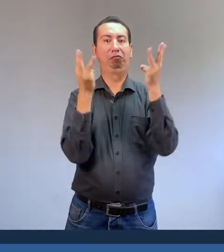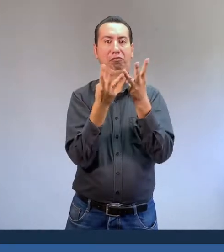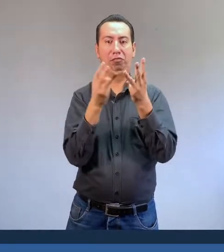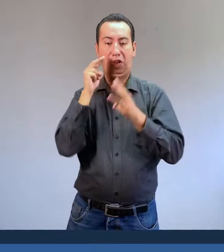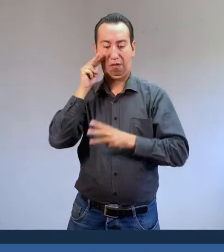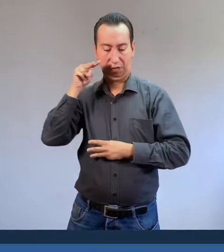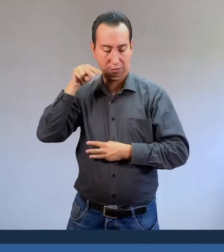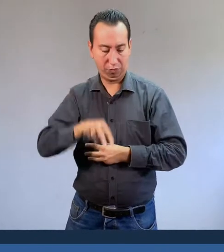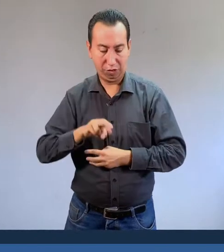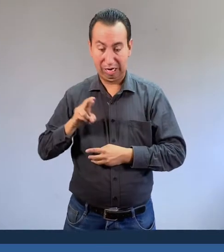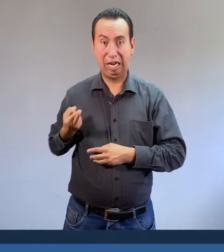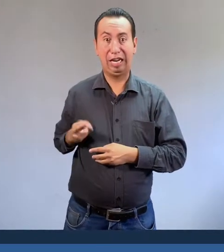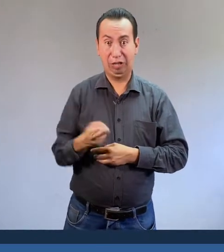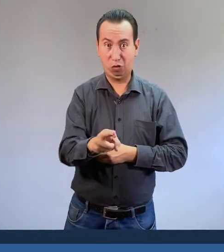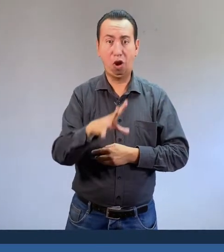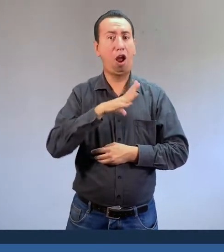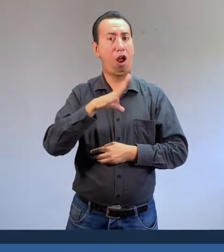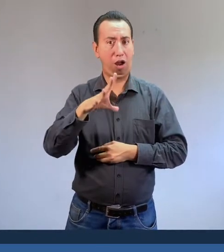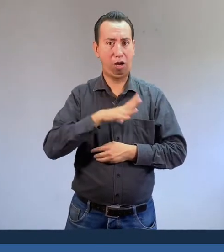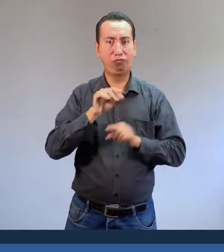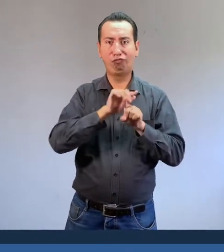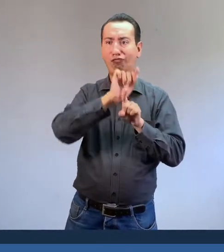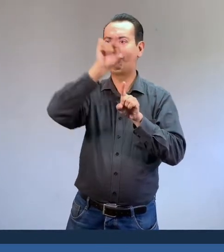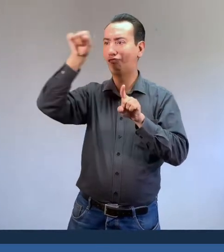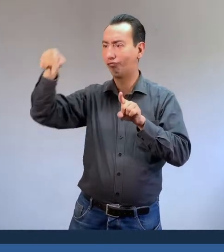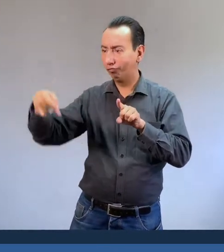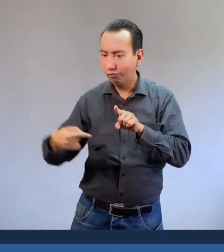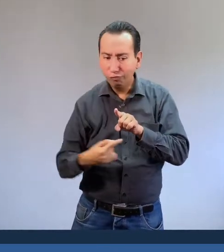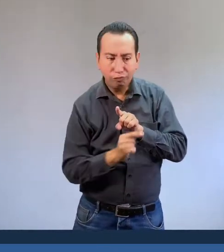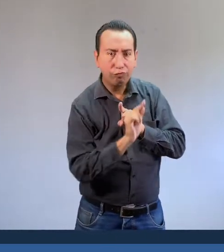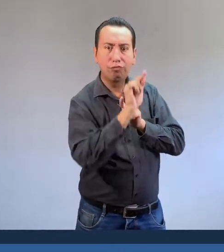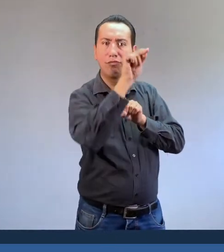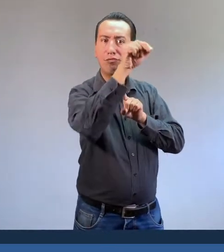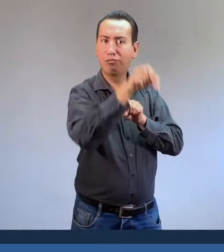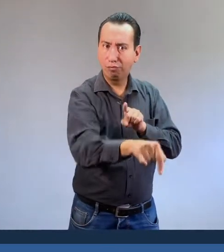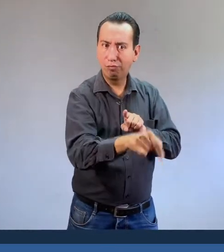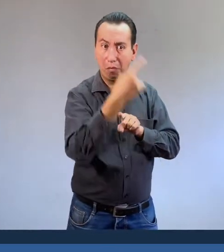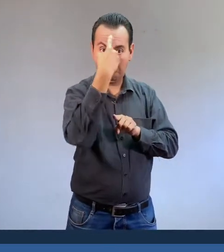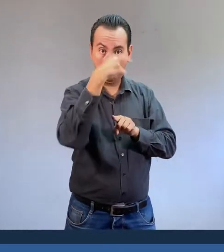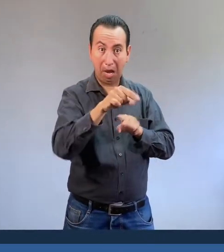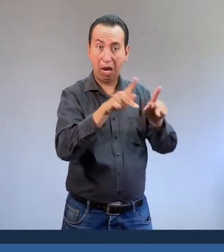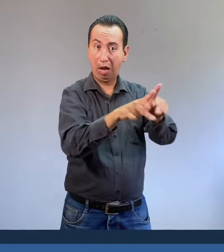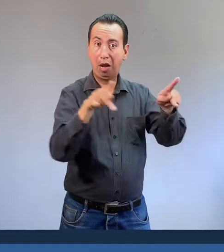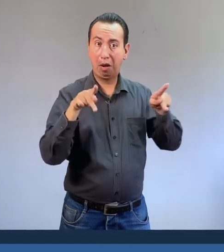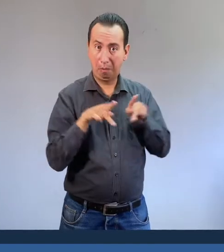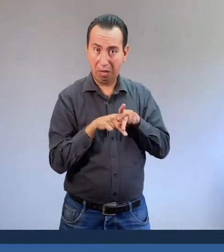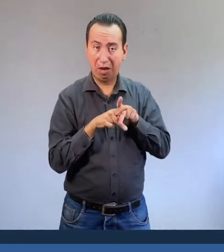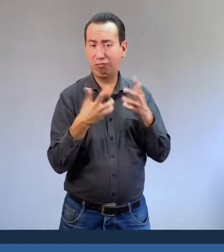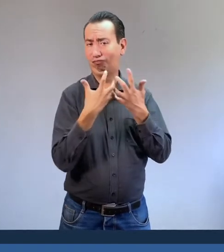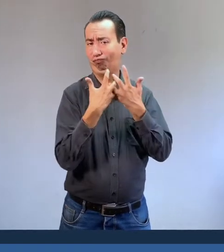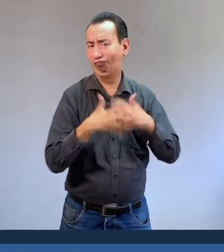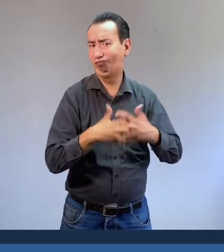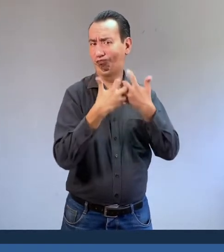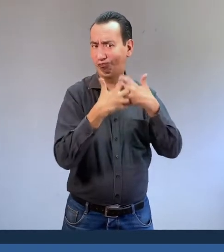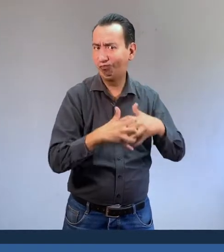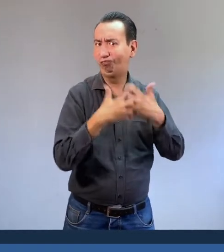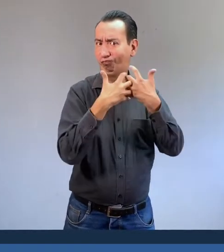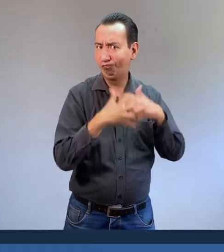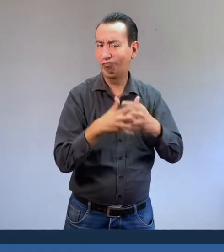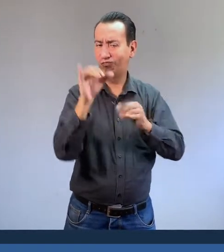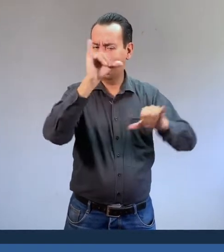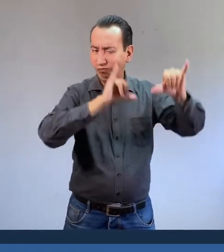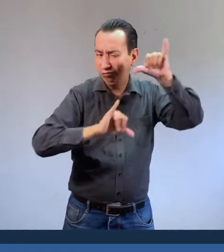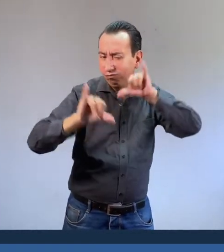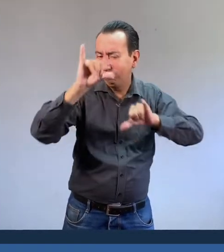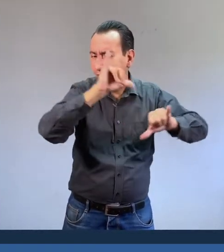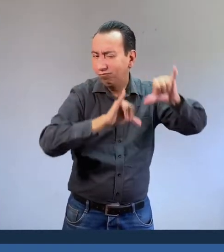del río, de donde extraían el agua, la cual fluía a su vez por un acueducto que desembocaba en el patio principal y que se utilizaba